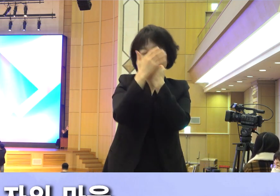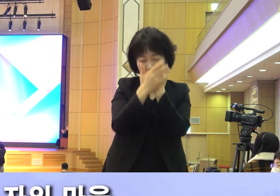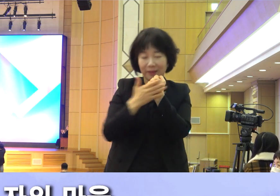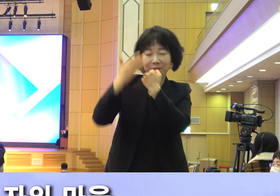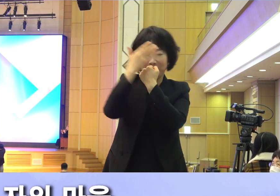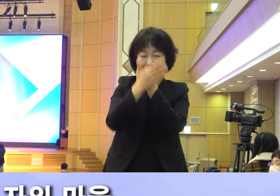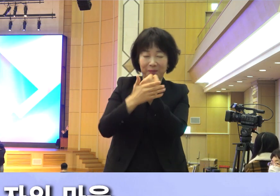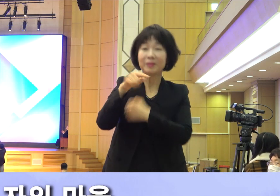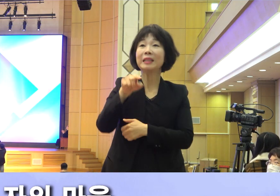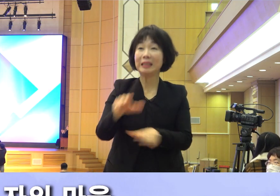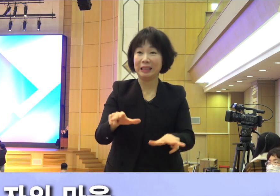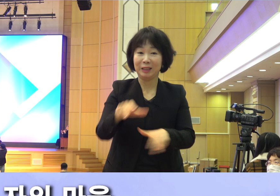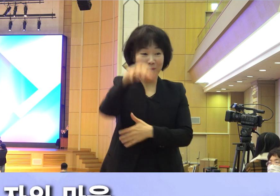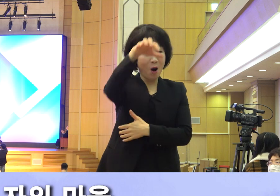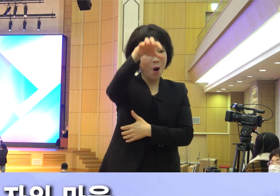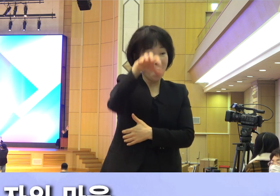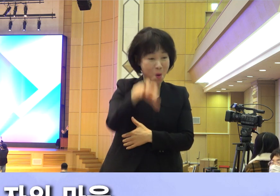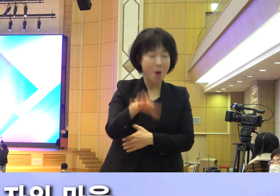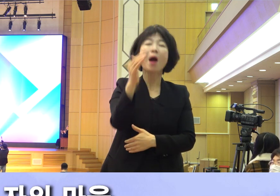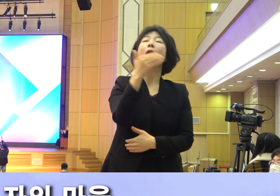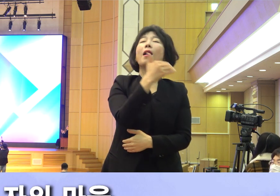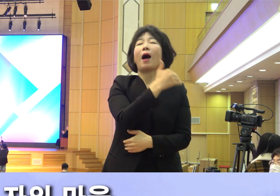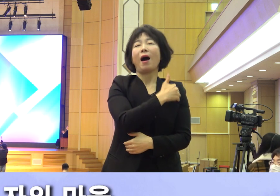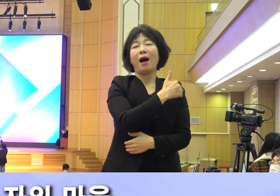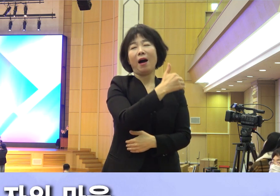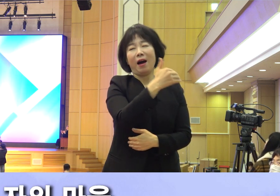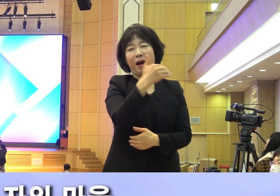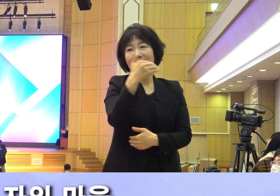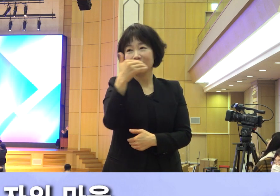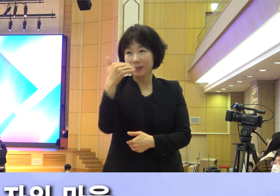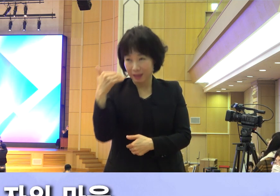은혜가 이곳에 가득해